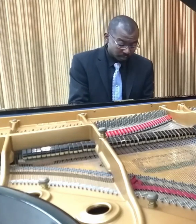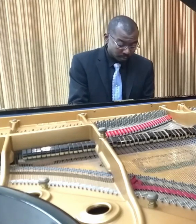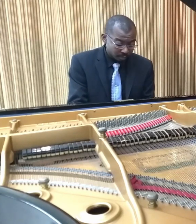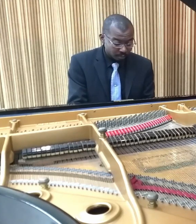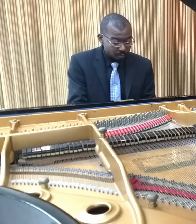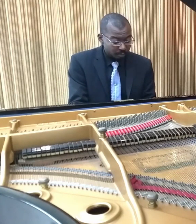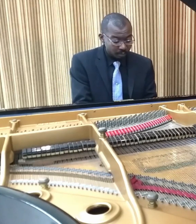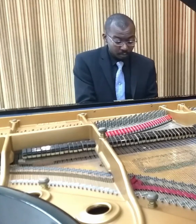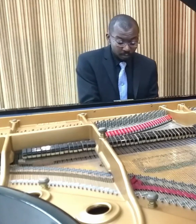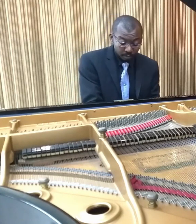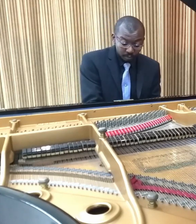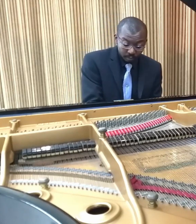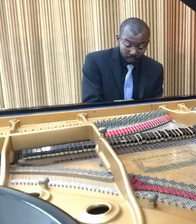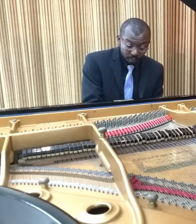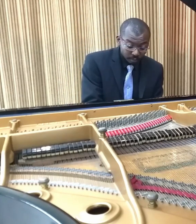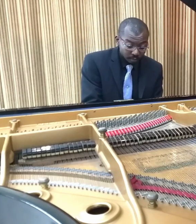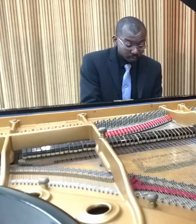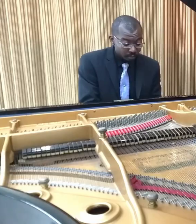i